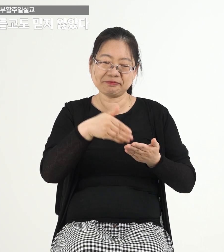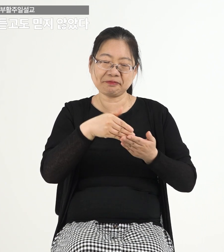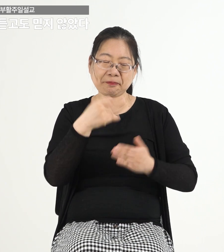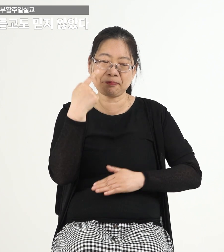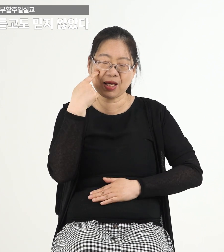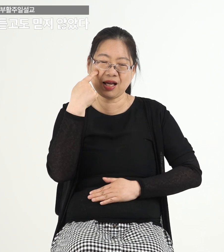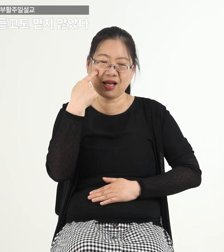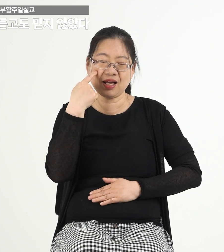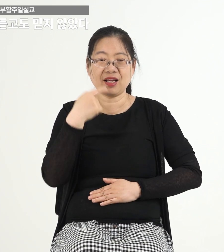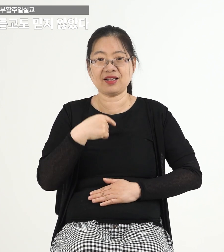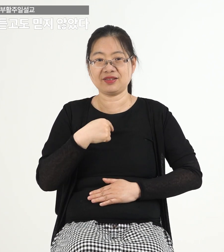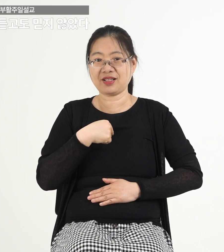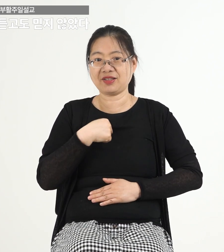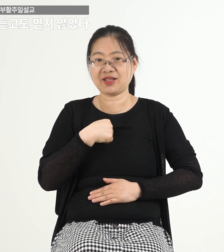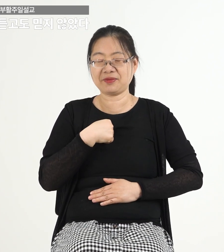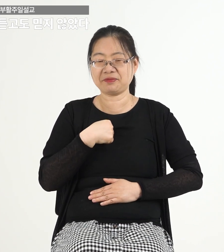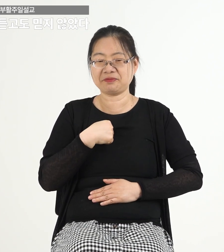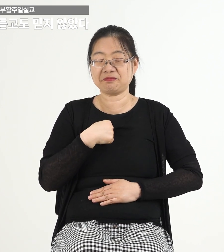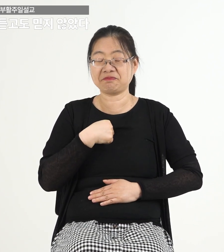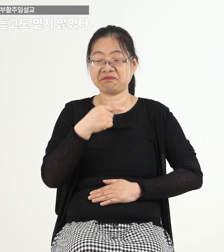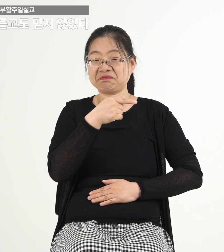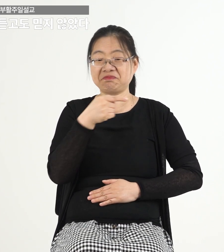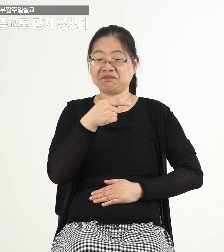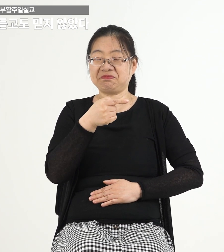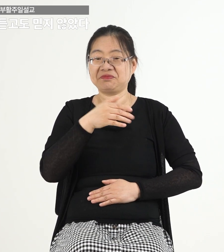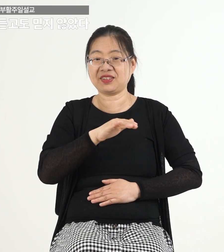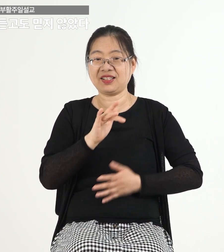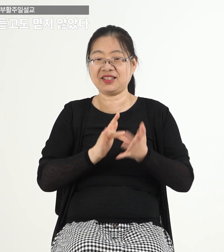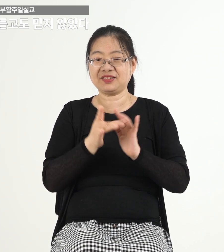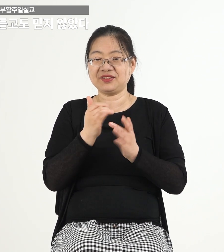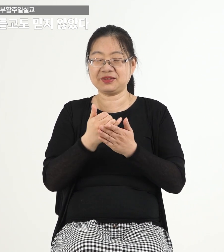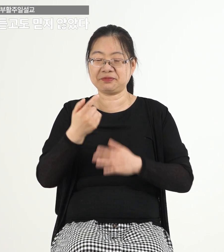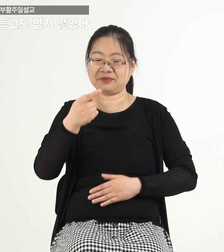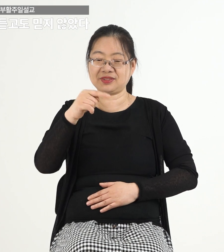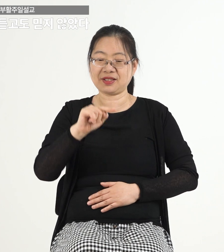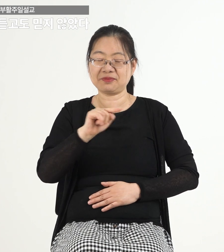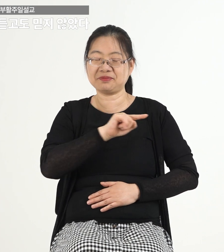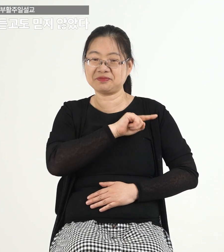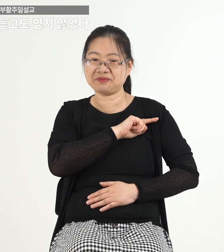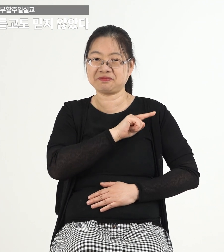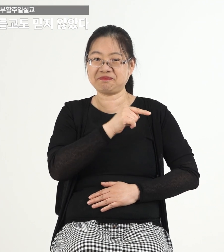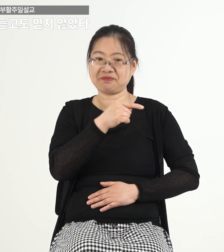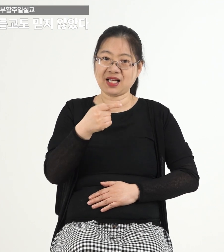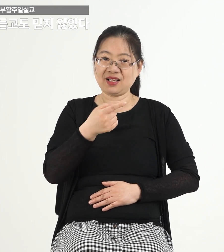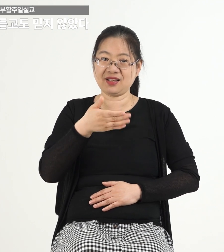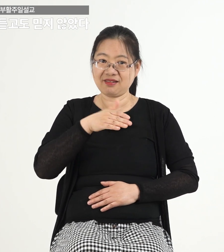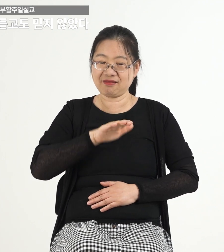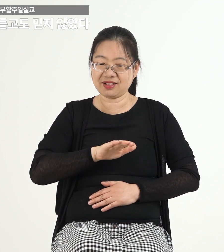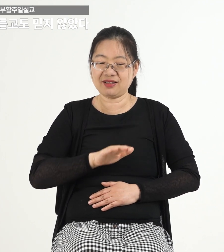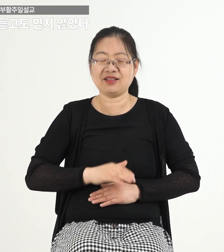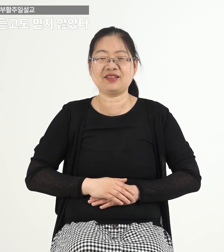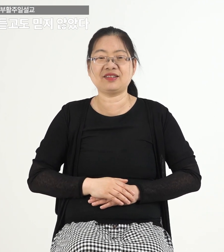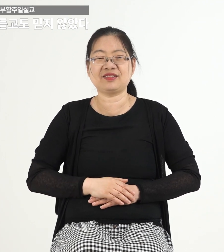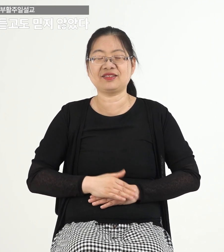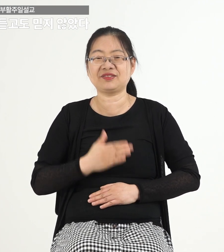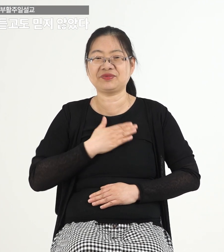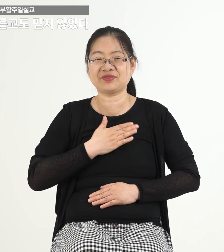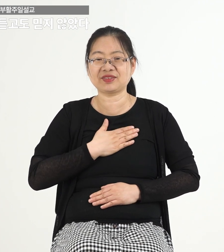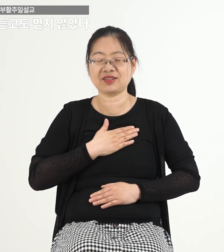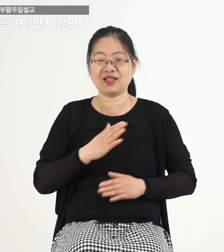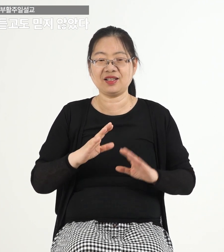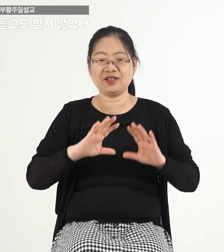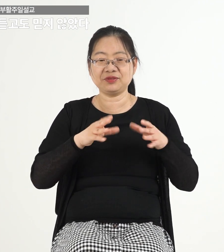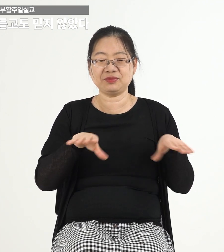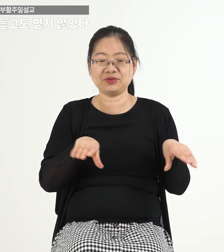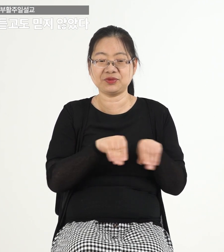일단 그래도 내가 넘버 원인데 예수님 다음으로 넘버 원인데 내가 국무총리